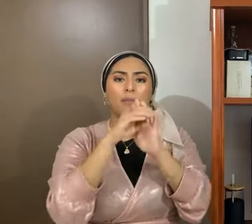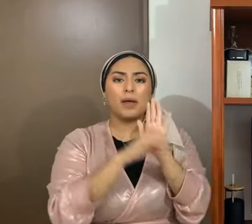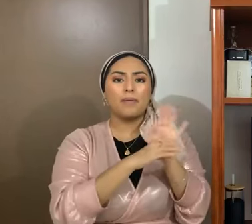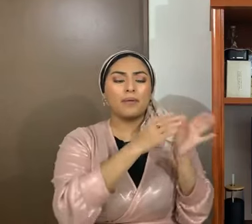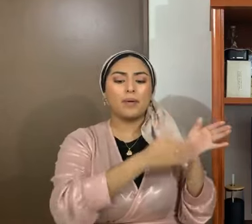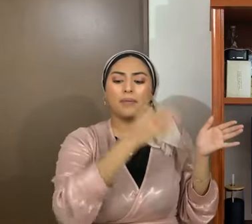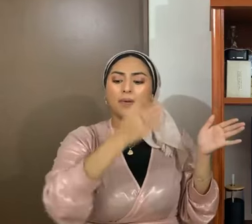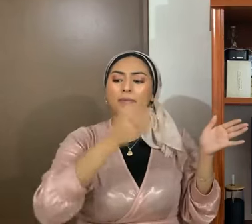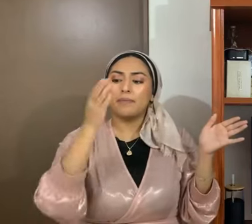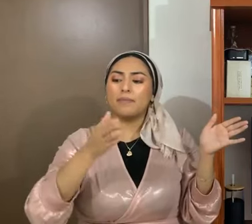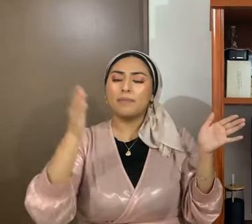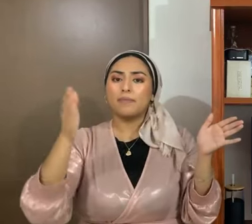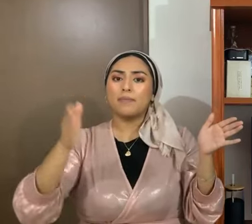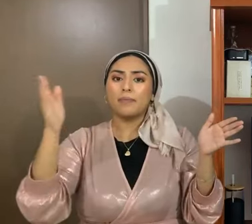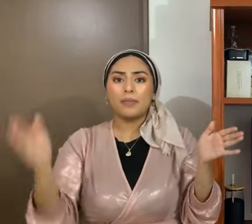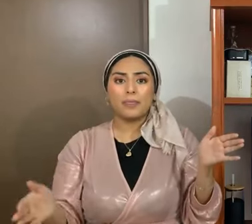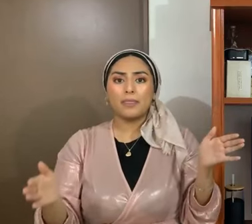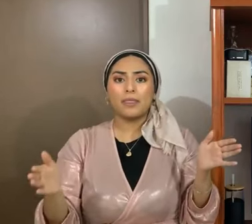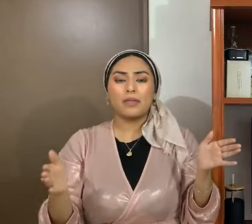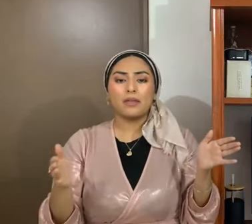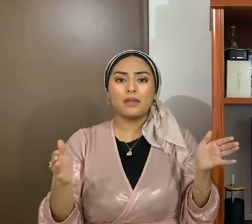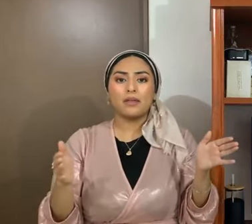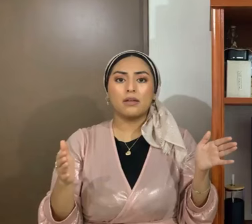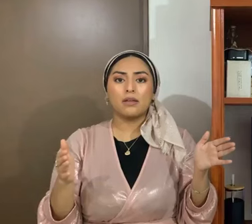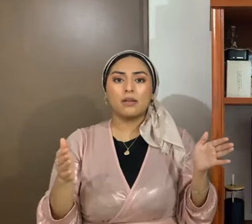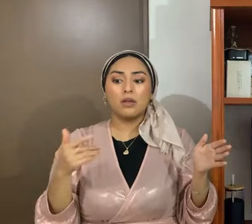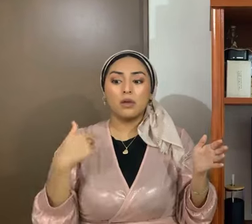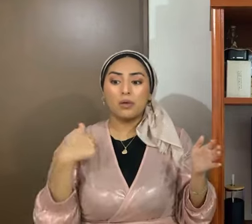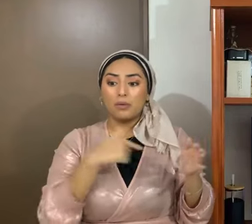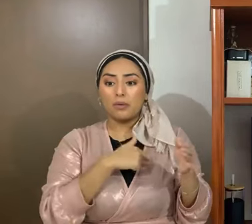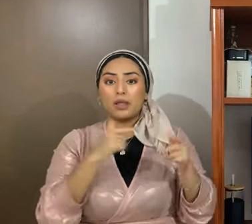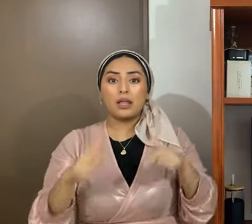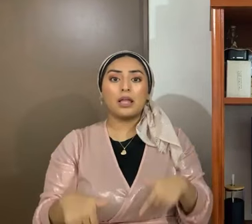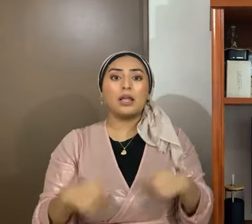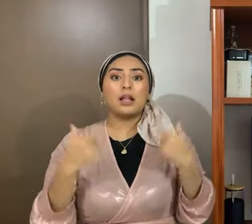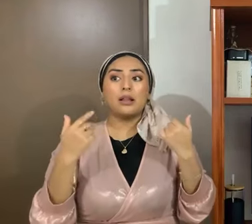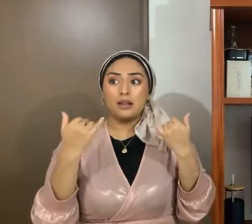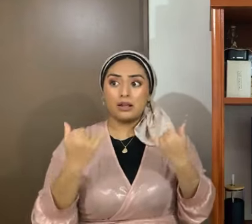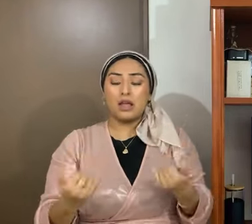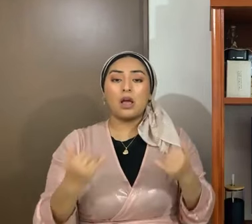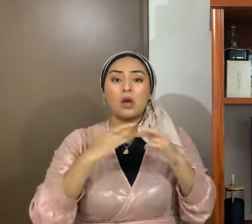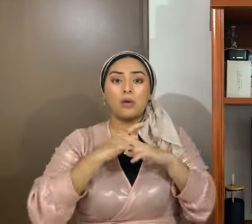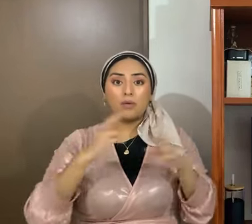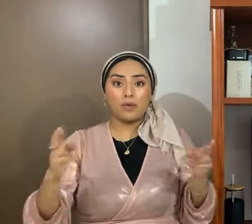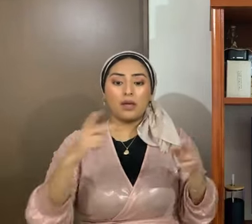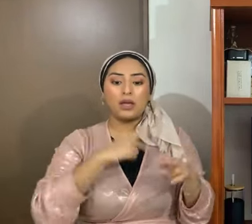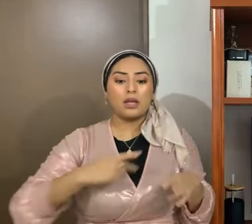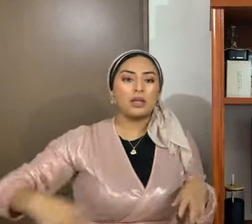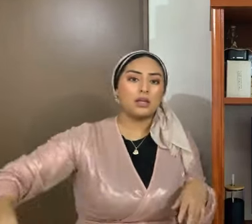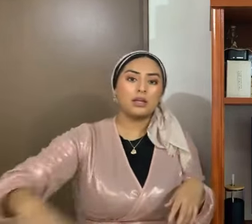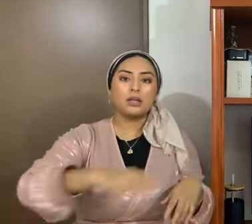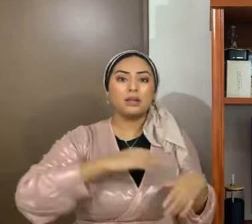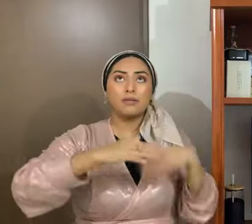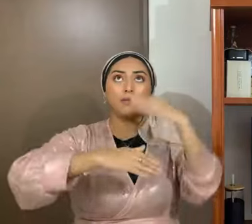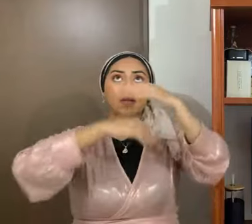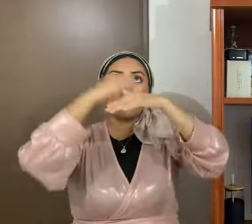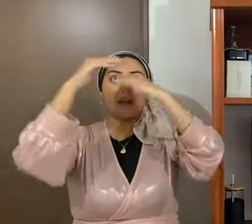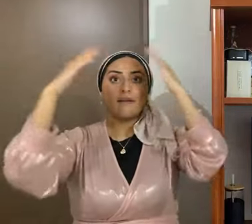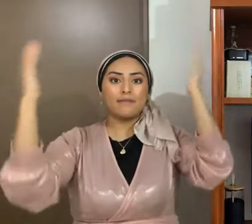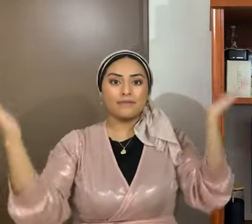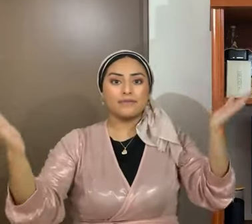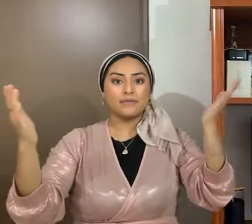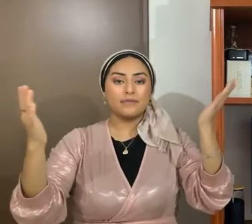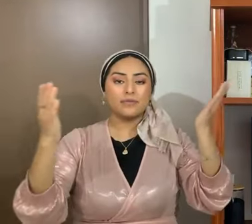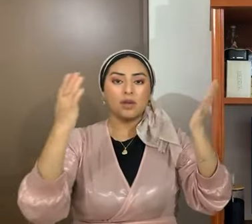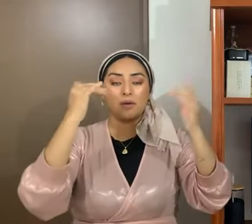mandamiento, hermano y hermana, entonces estamos viviendo ya en el reino de los cielos.